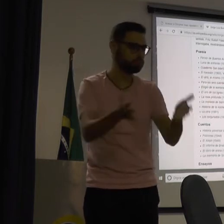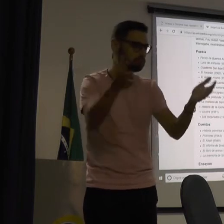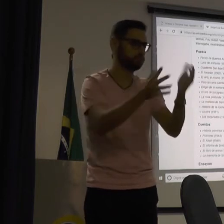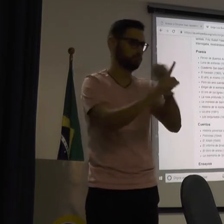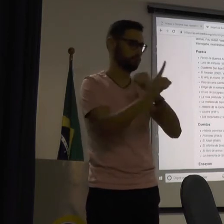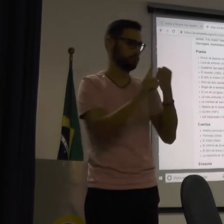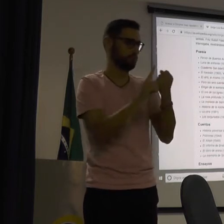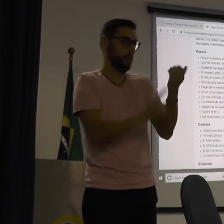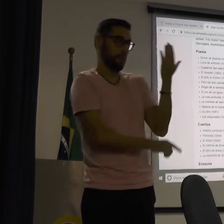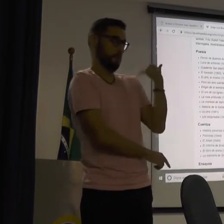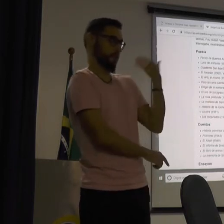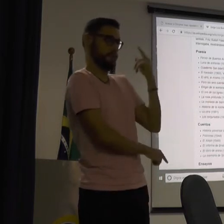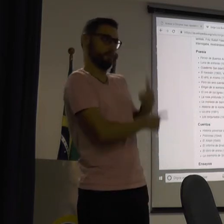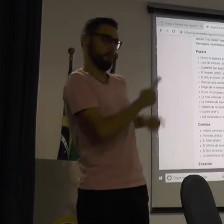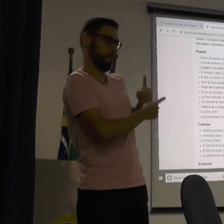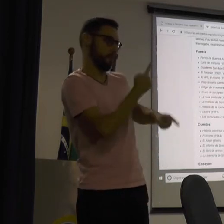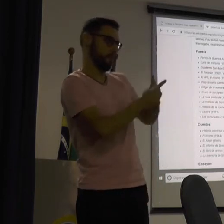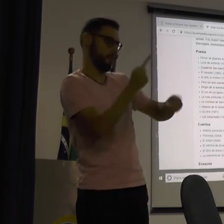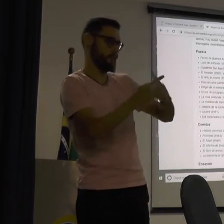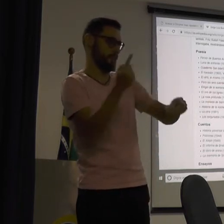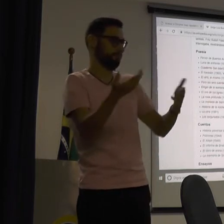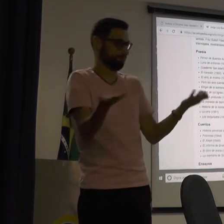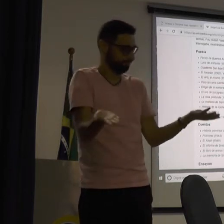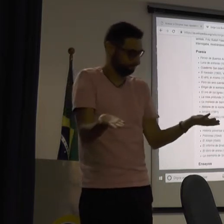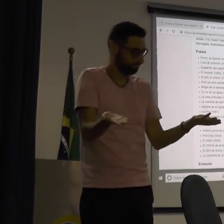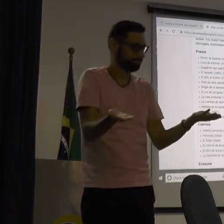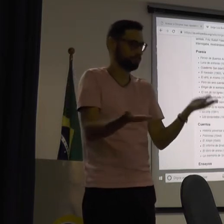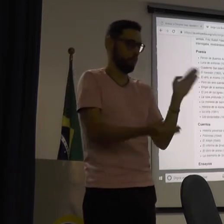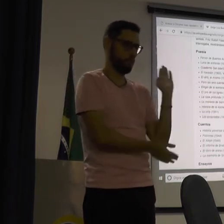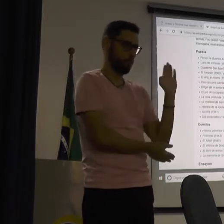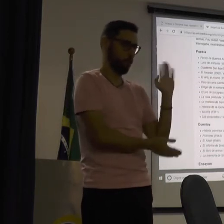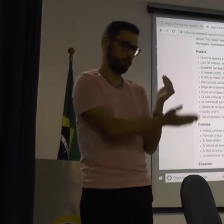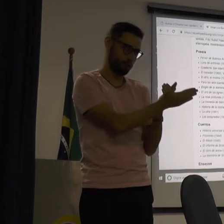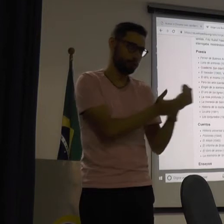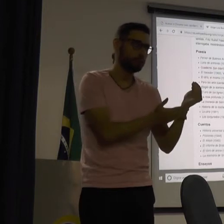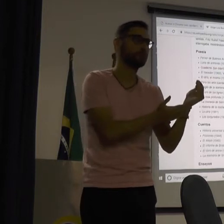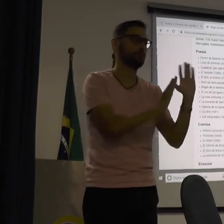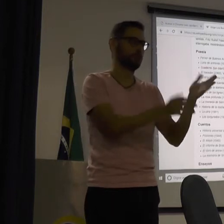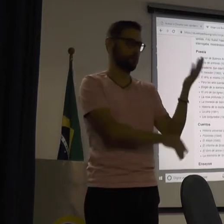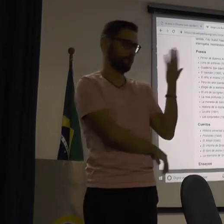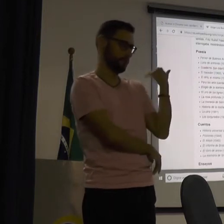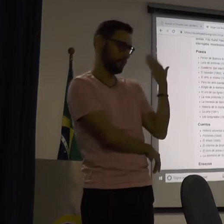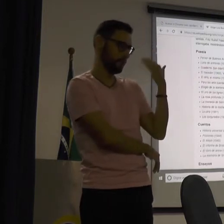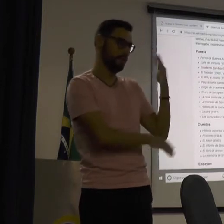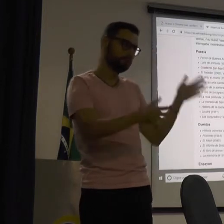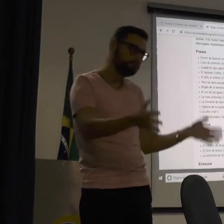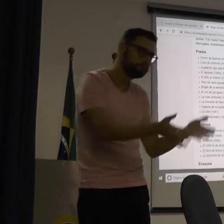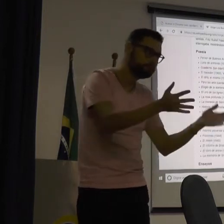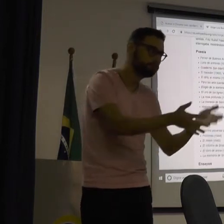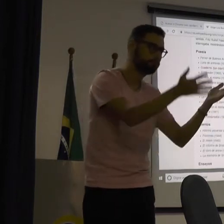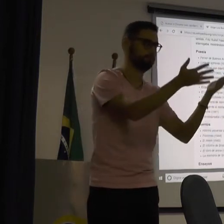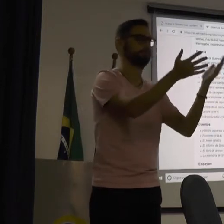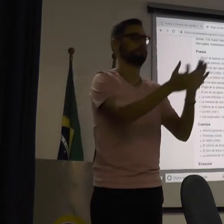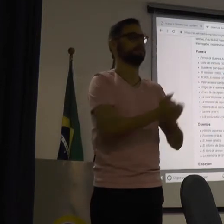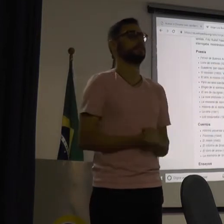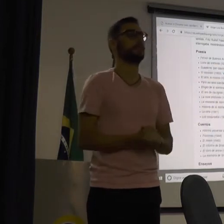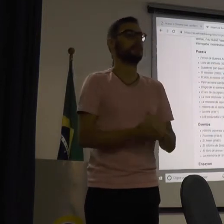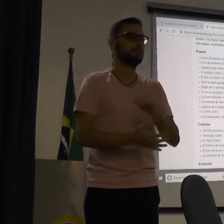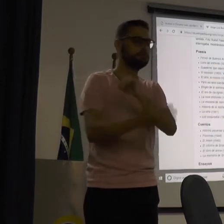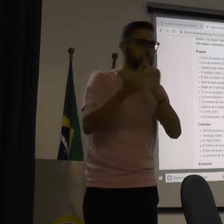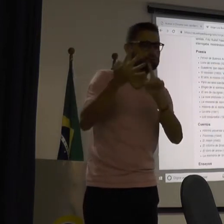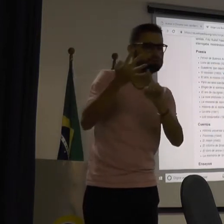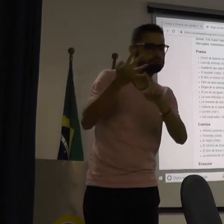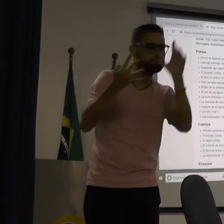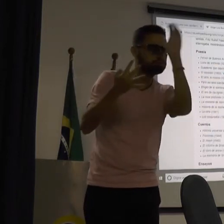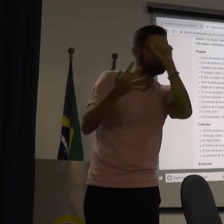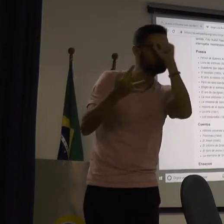é promovido, né? Bom, agora, ontem, né? Não sei, agora a gente não sabe ainda totalmente, né? A lição 4